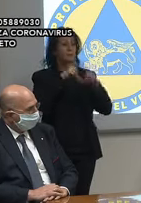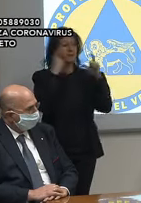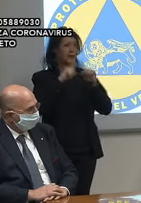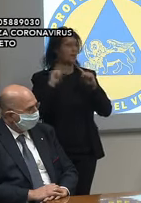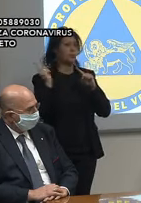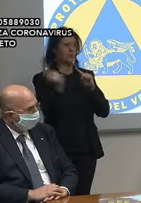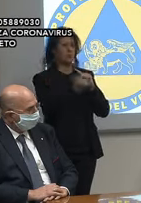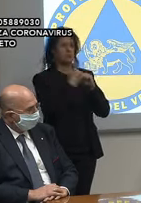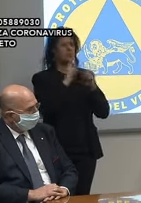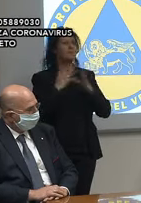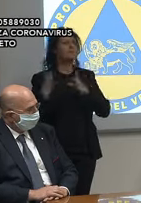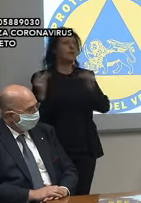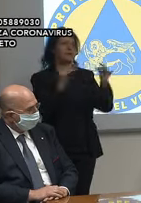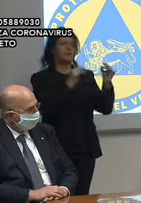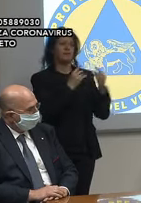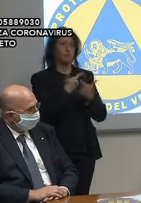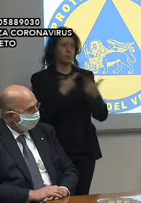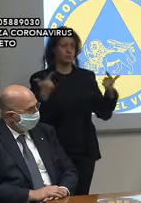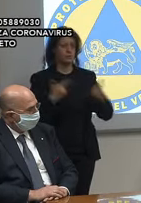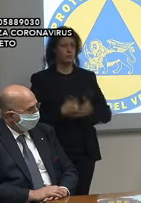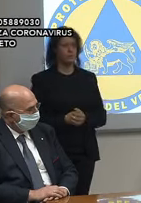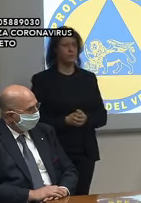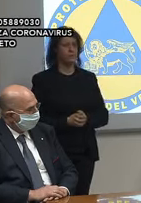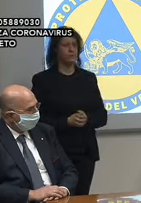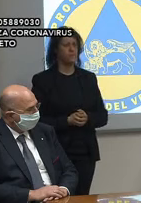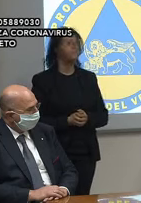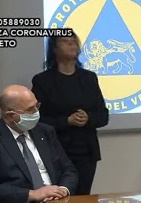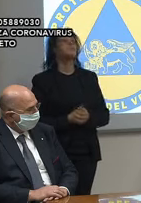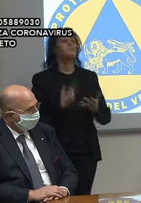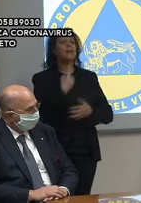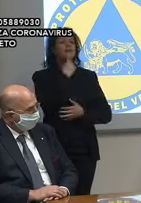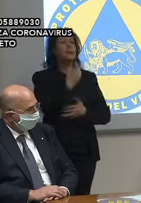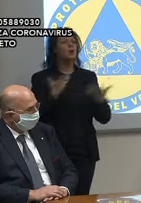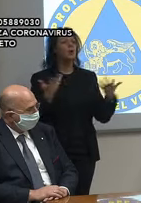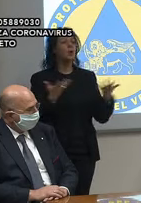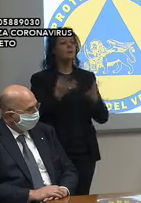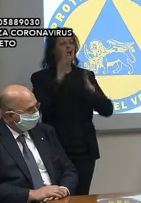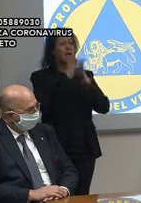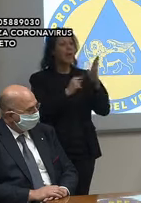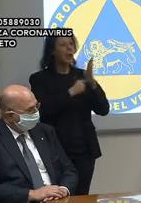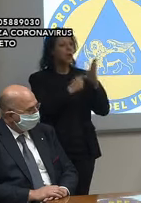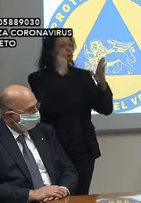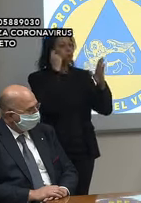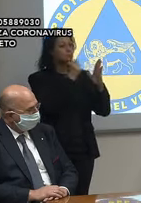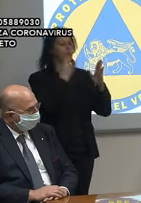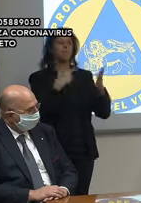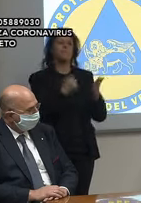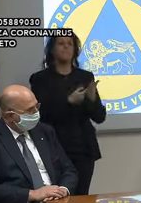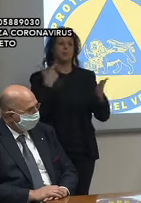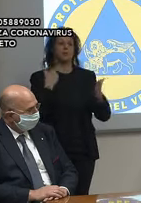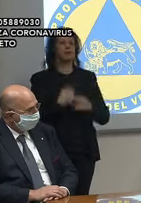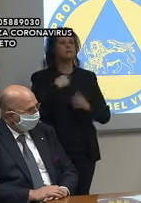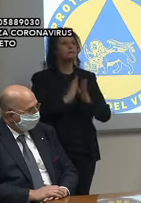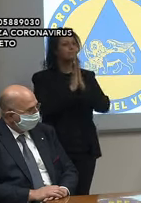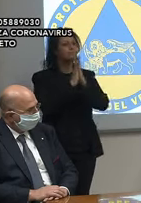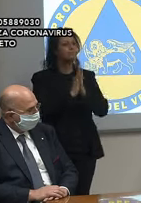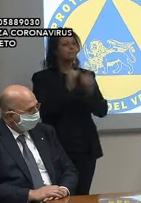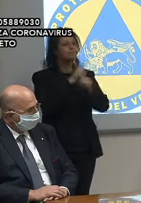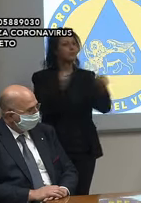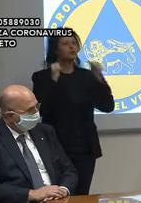ci autoinfettiamo. E, però voglio dire che è fondamentale rispettare le regole, quindi preghiere i cittadini sulle mascherine.